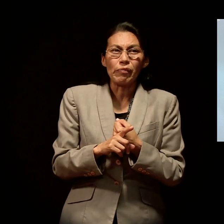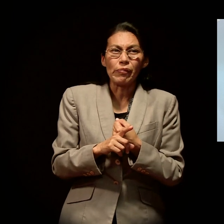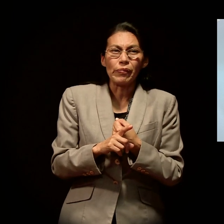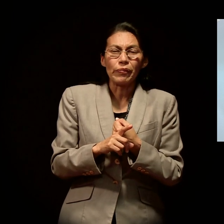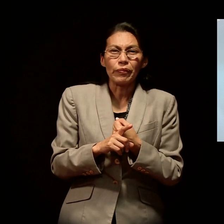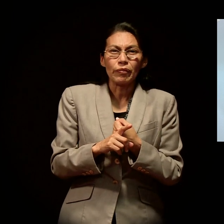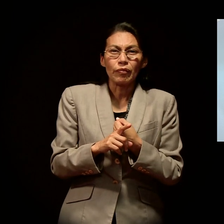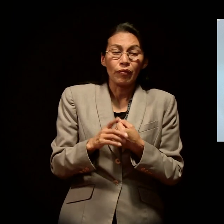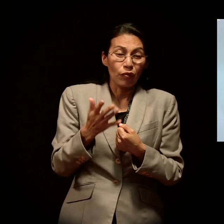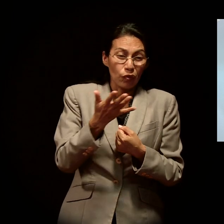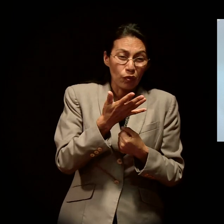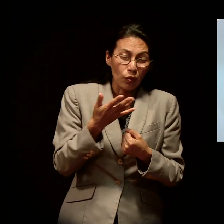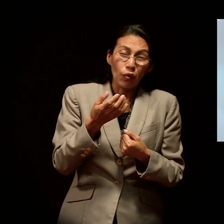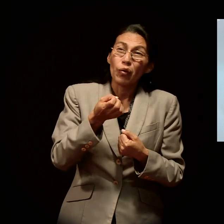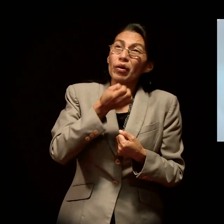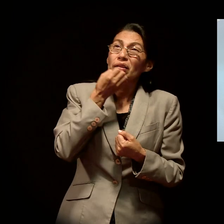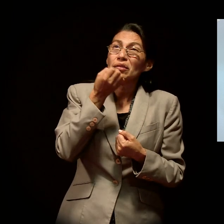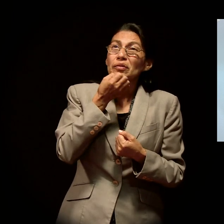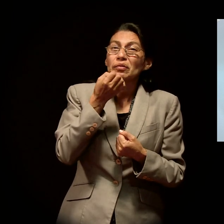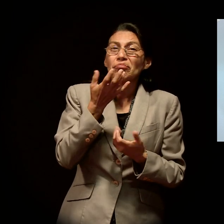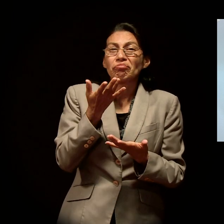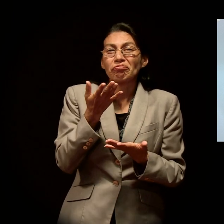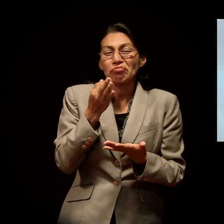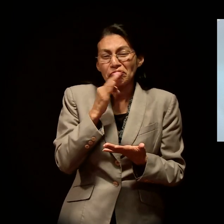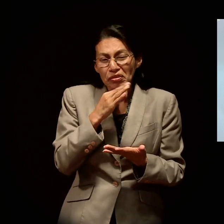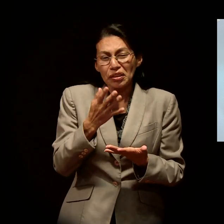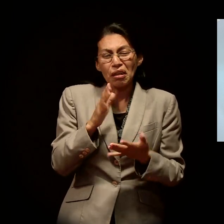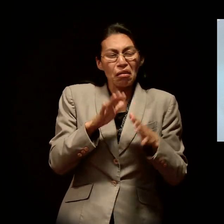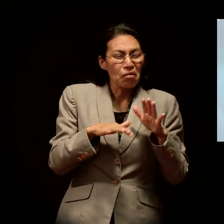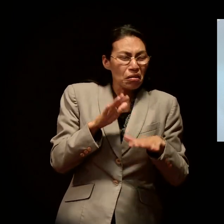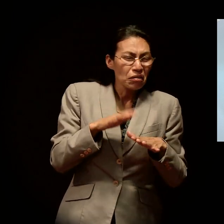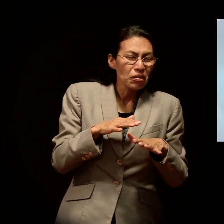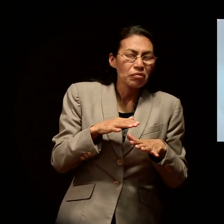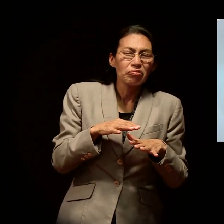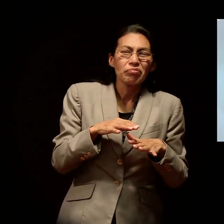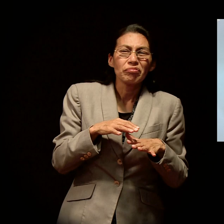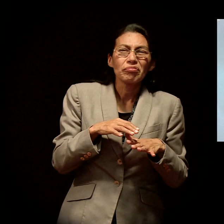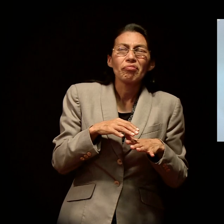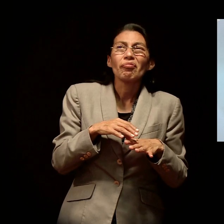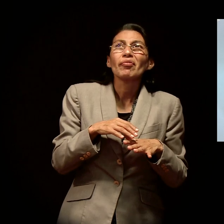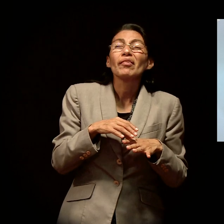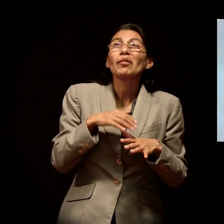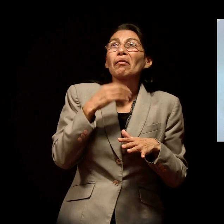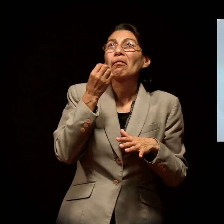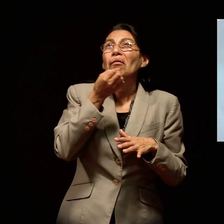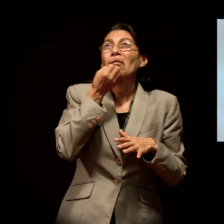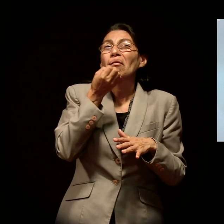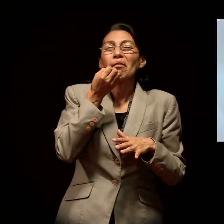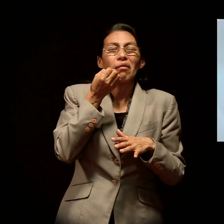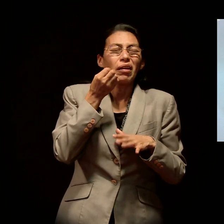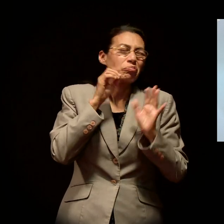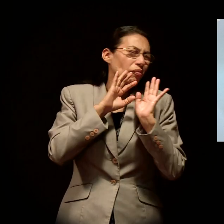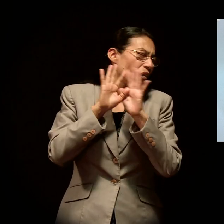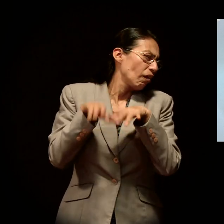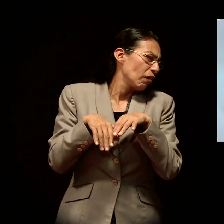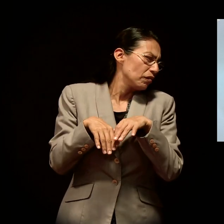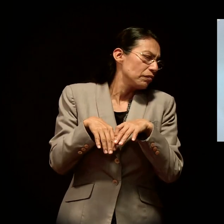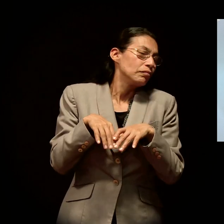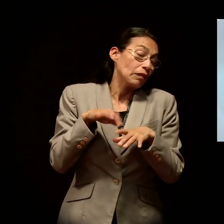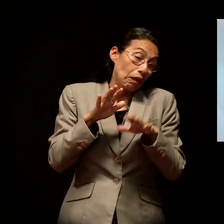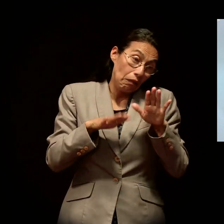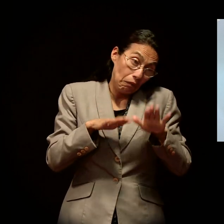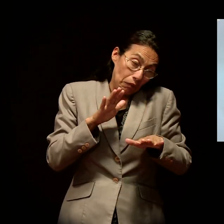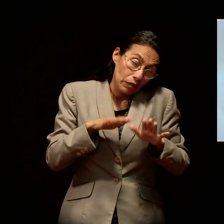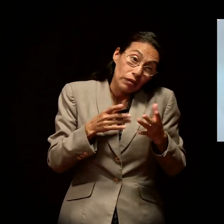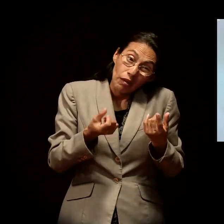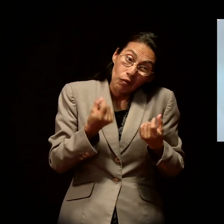liviandad mucha superficialidad en la oración y menospreciamos el don precioso Que Dios